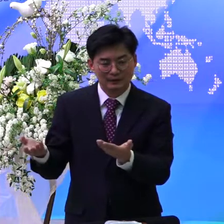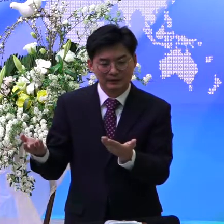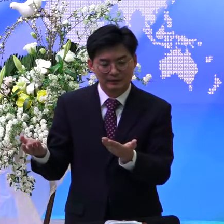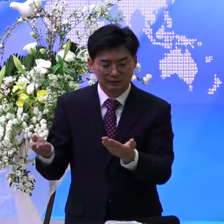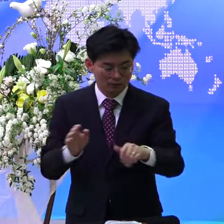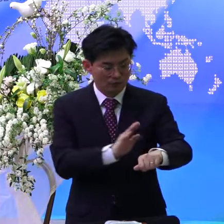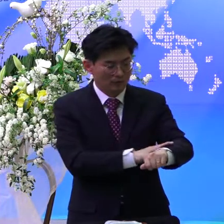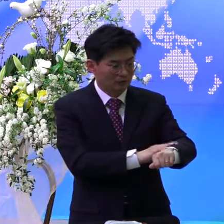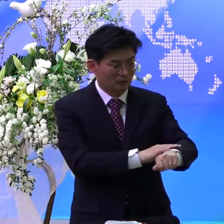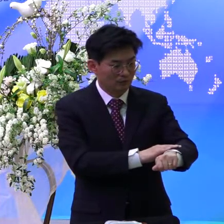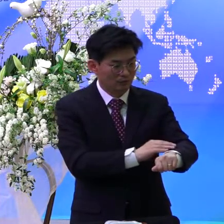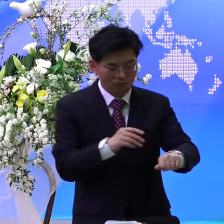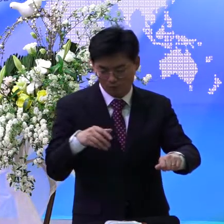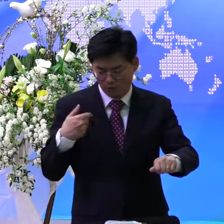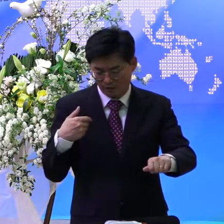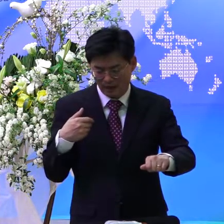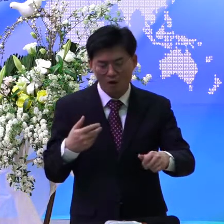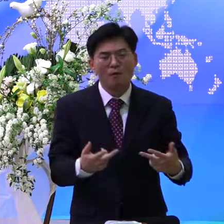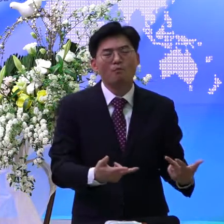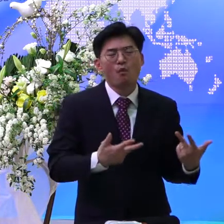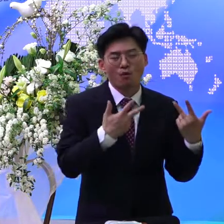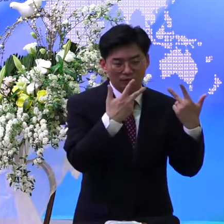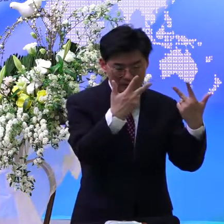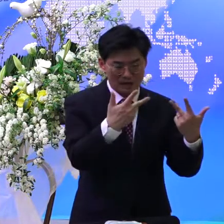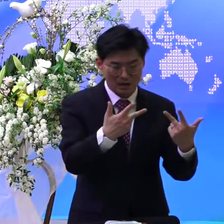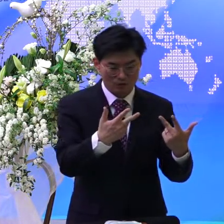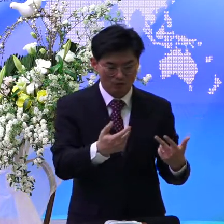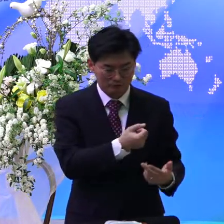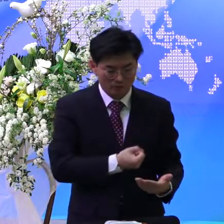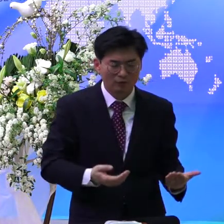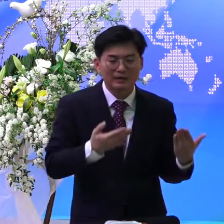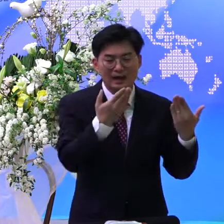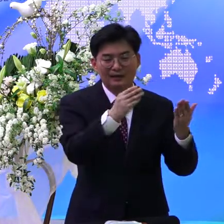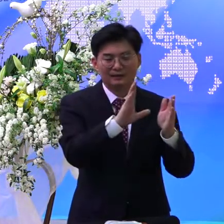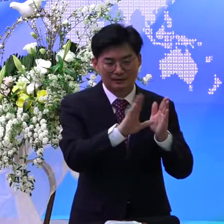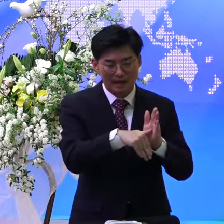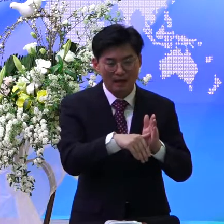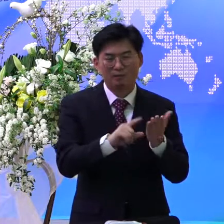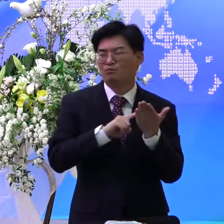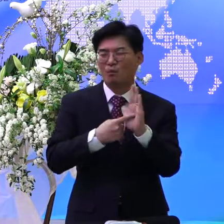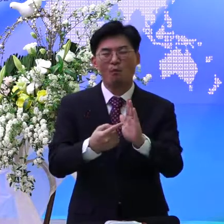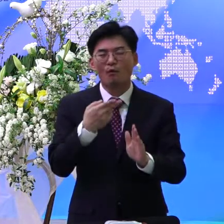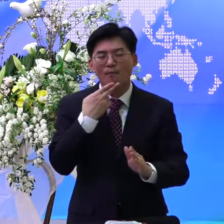않게 선행을 하면서 많은 사람들을 세워가고 있습니다.